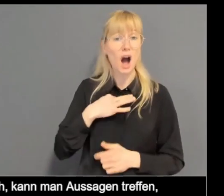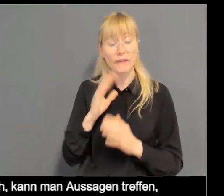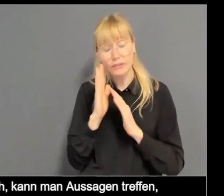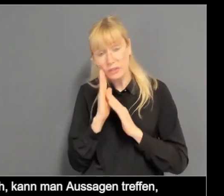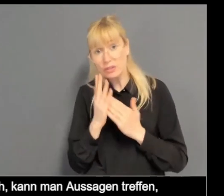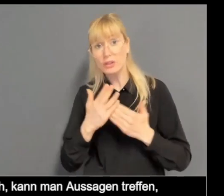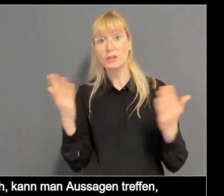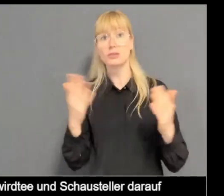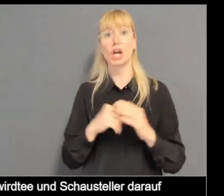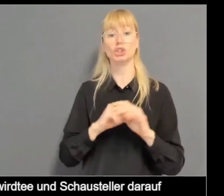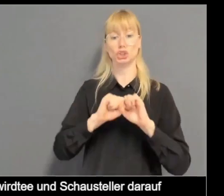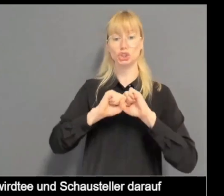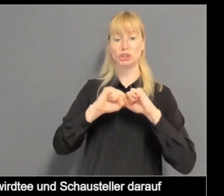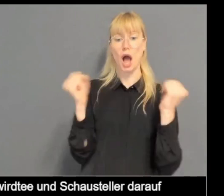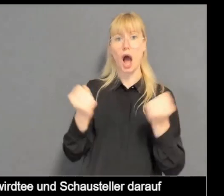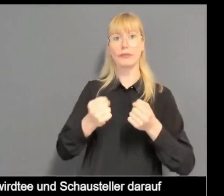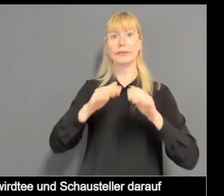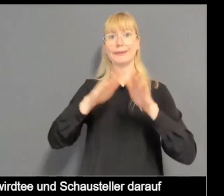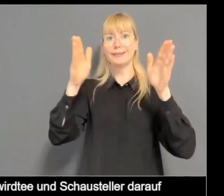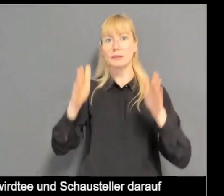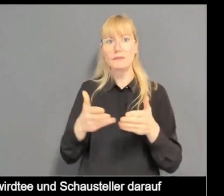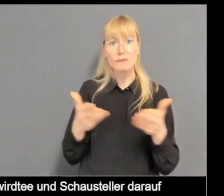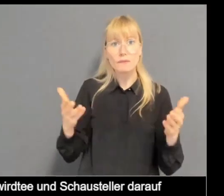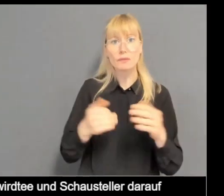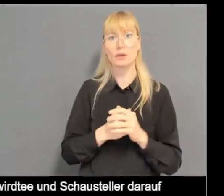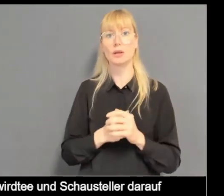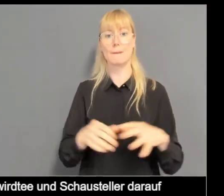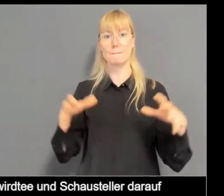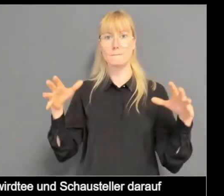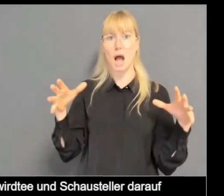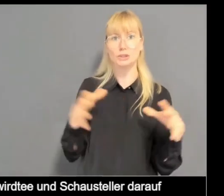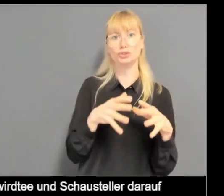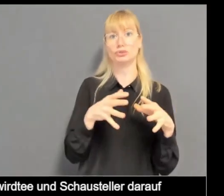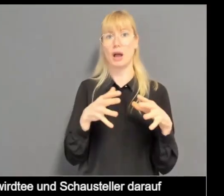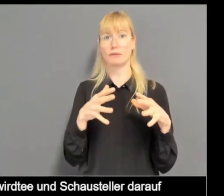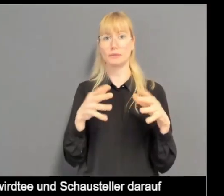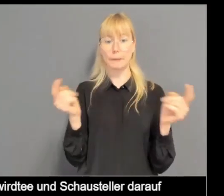kommt es natürlich schon darauf an, Privatobjekte, staatliche Objekte, also